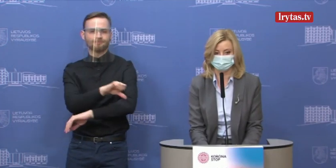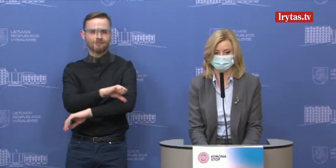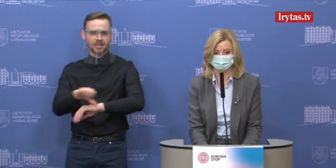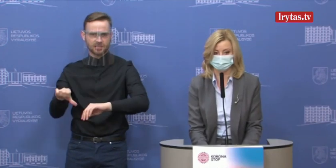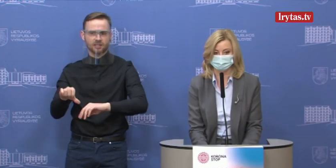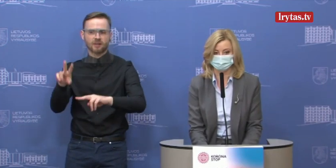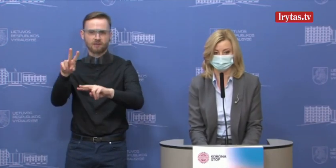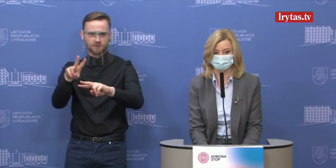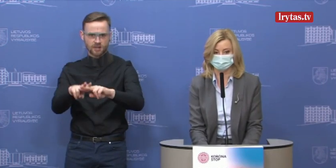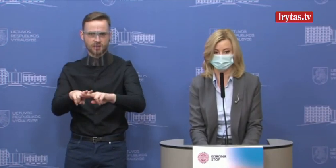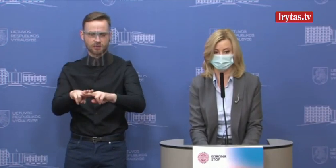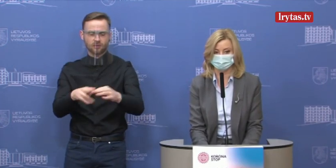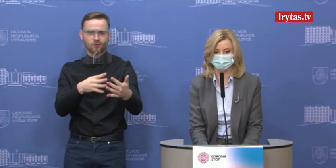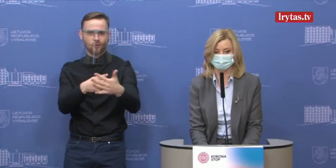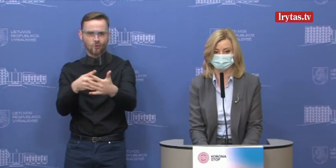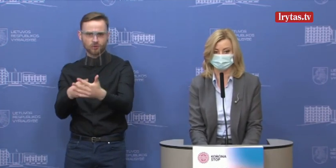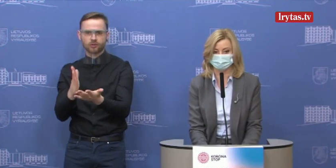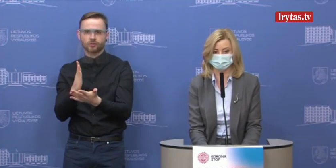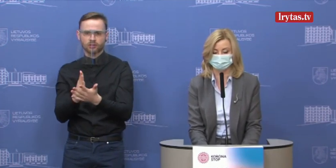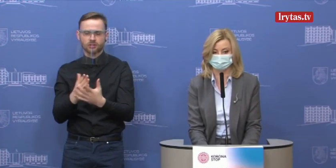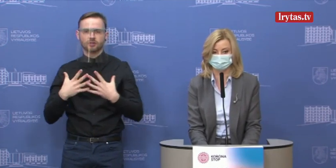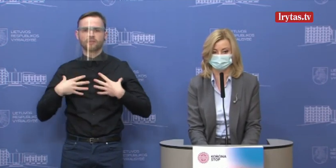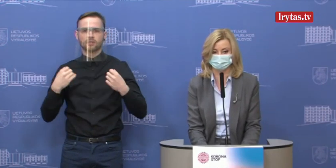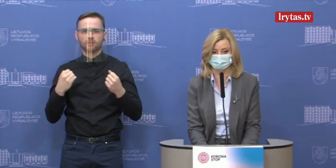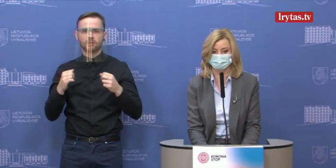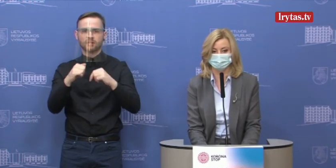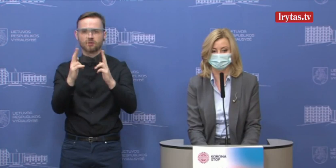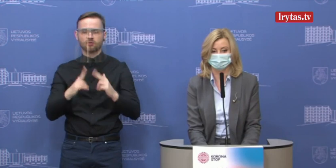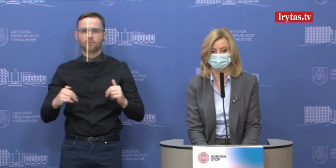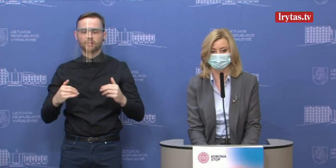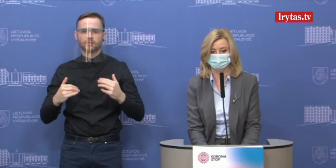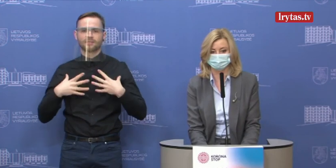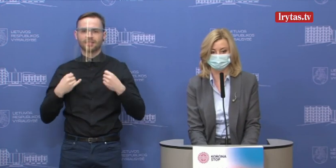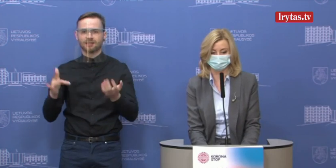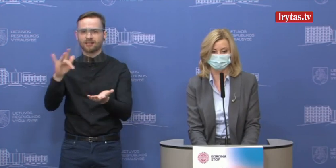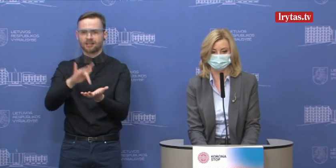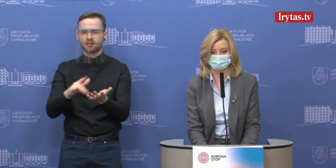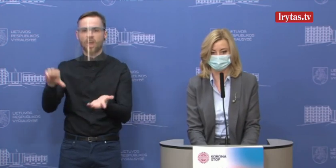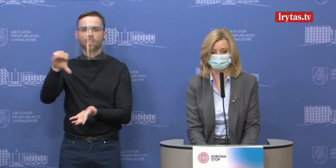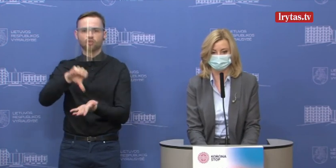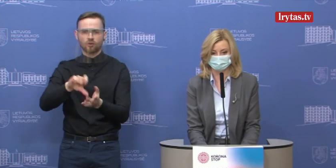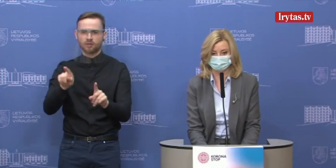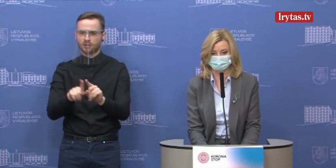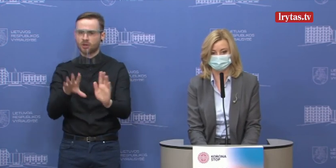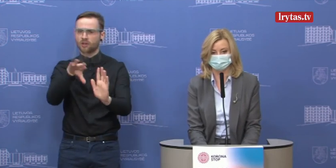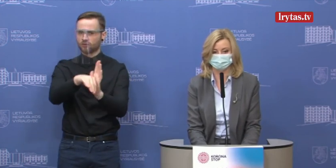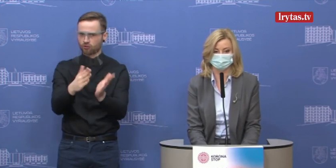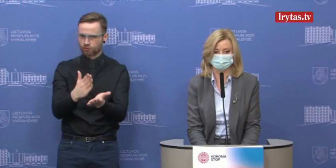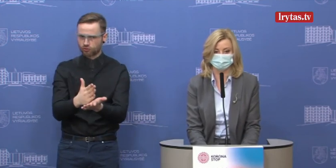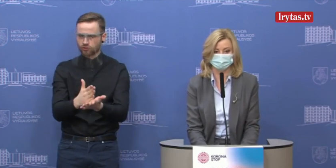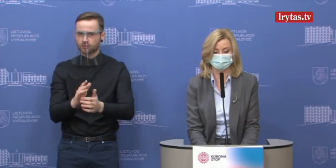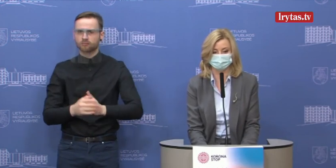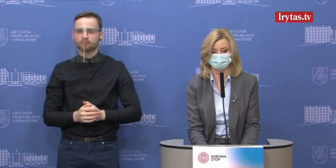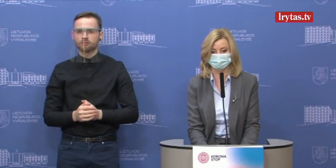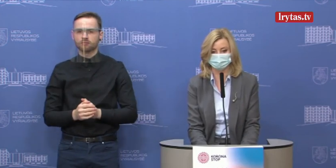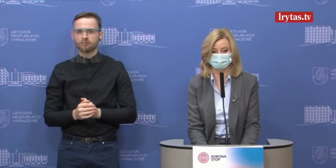prie kontrolės punktų taip pat dirba ir Nacionalinio visuomenės sveikato centro atstovai, kurie įsitikina keliaujančių žmonių,